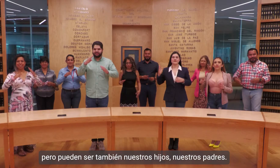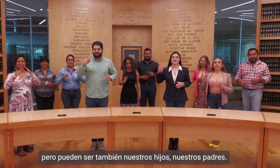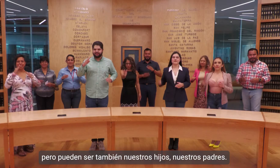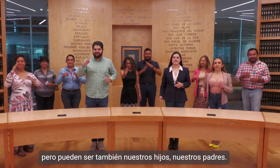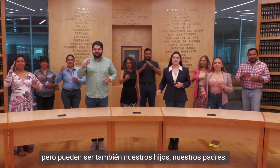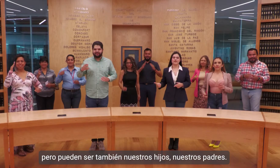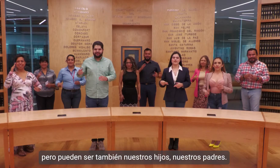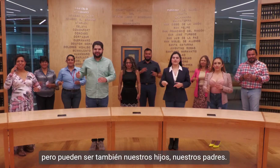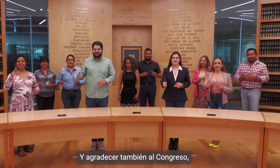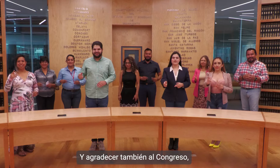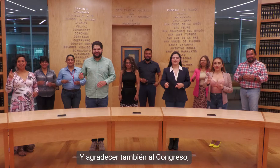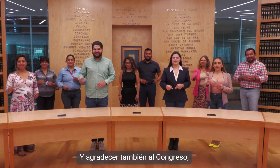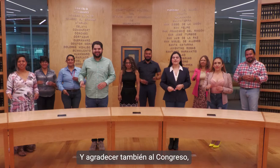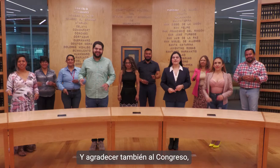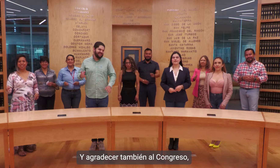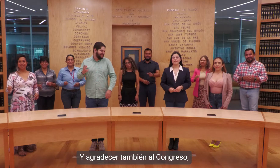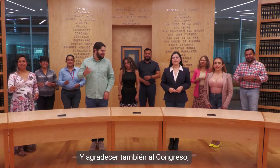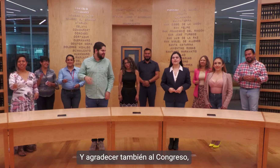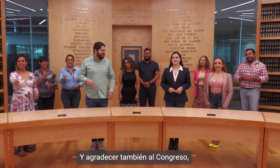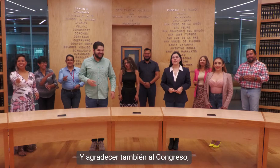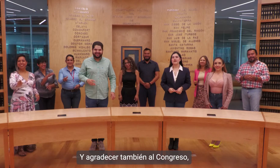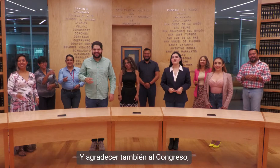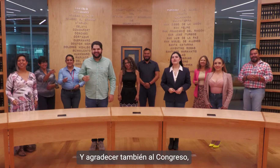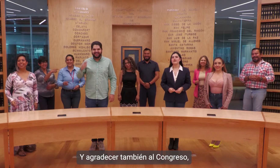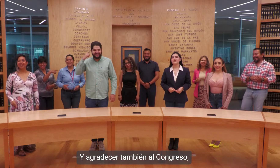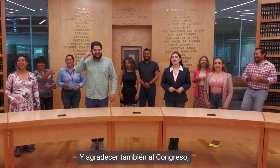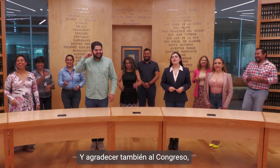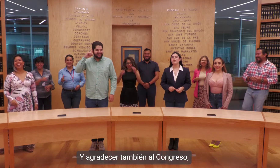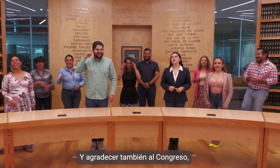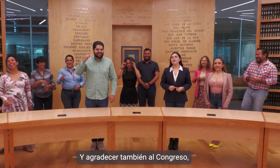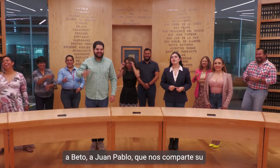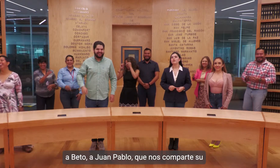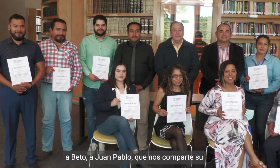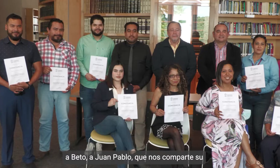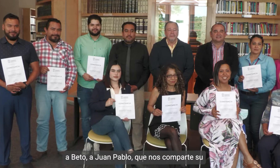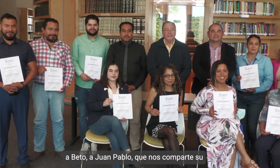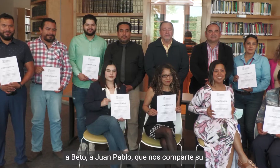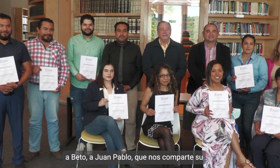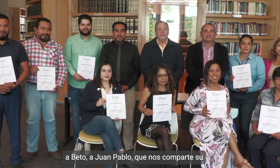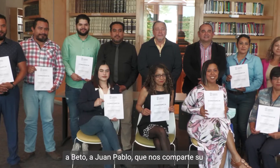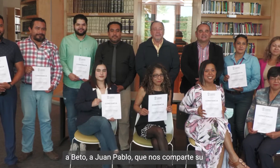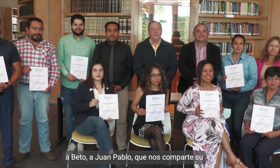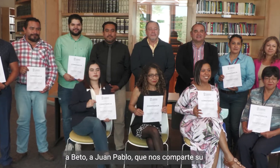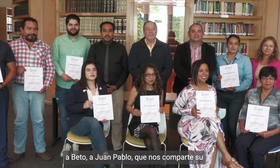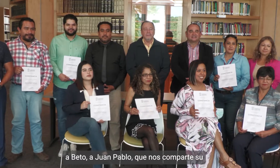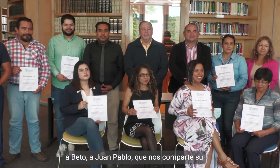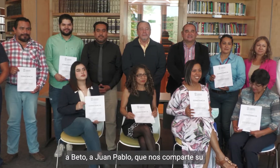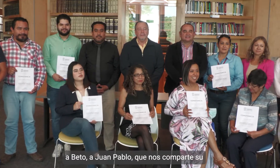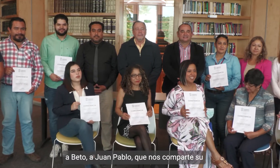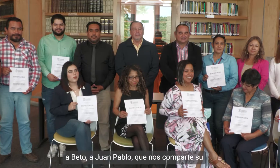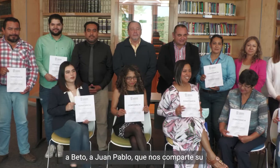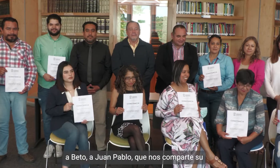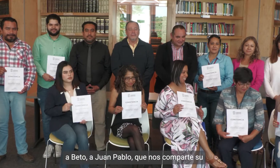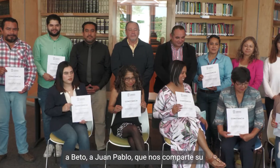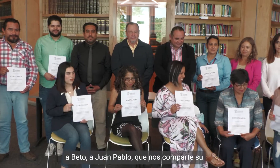nuestros padres y pues agradecer también al congreso a Beto a Juan Pablo que nos comparte su